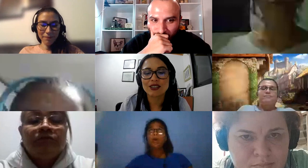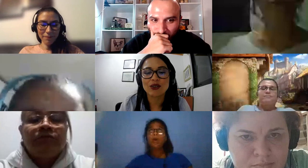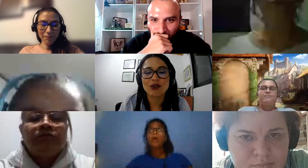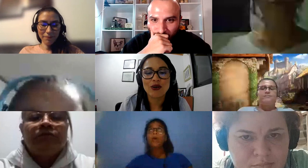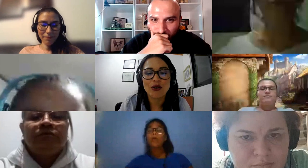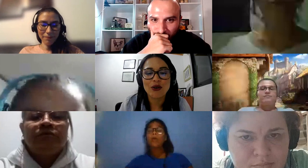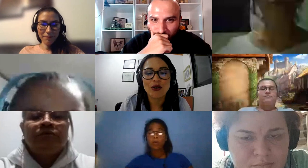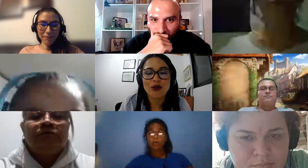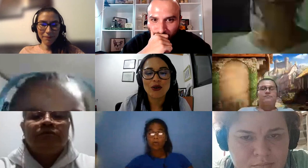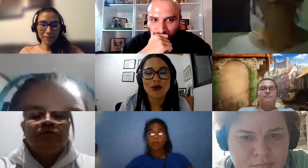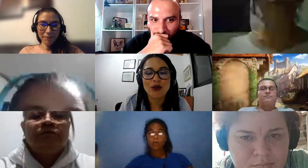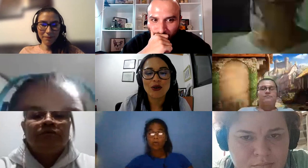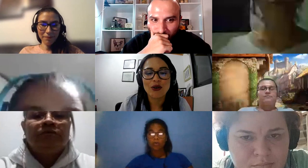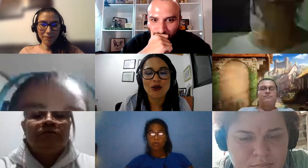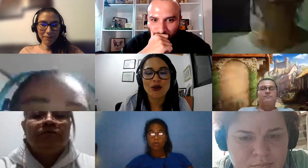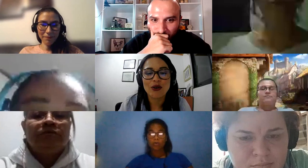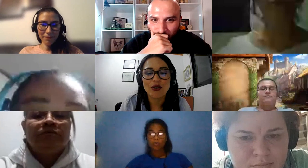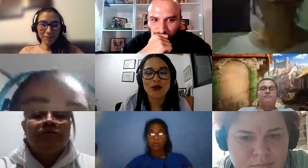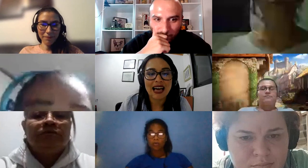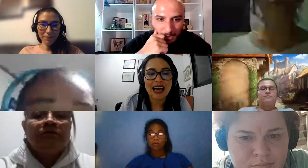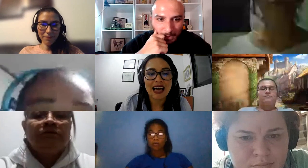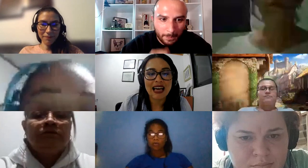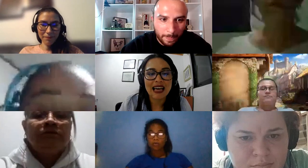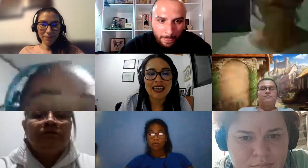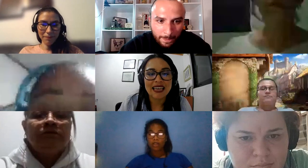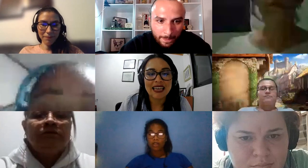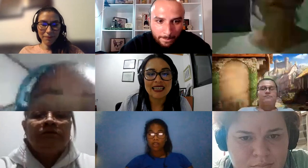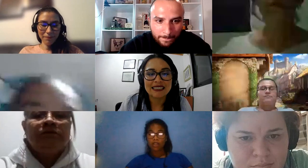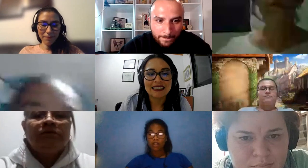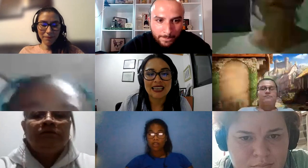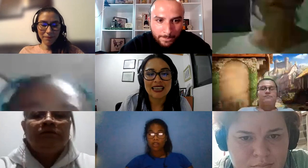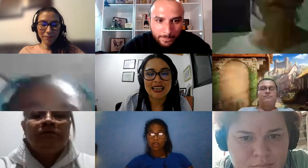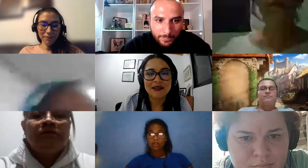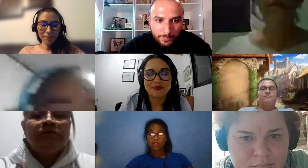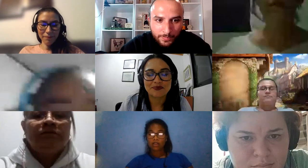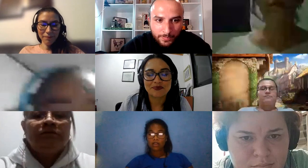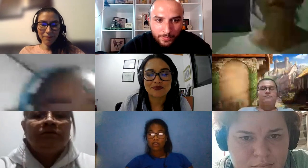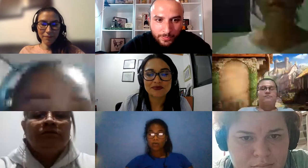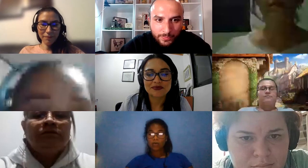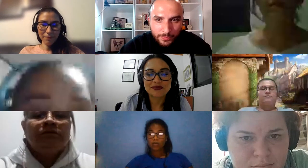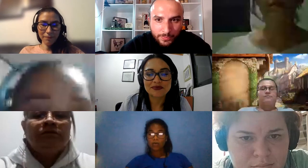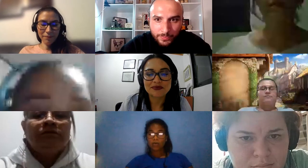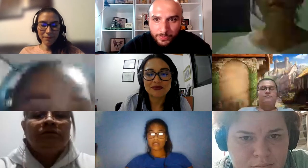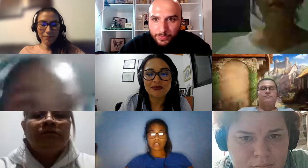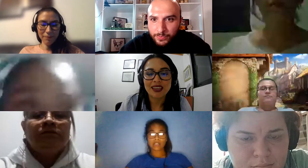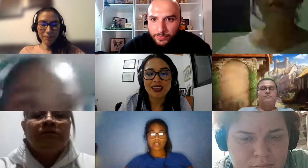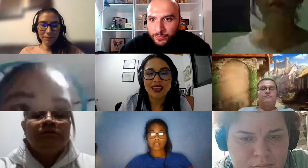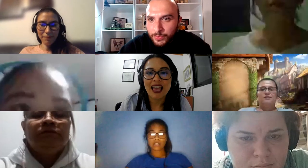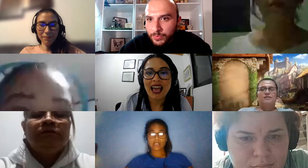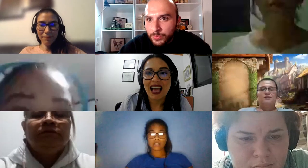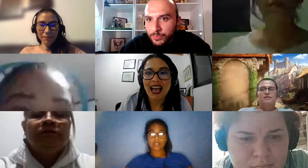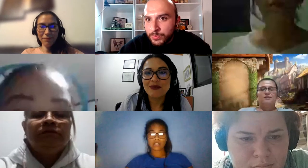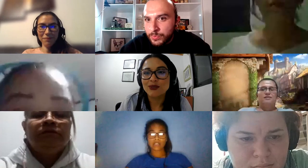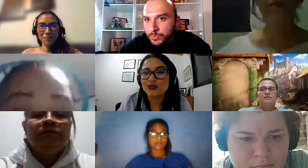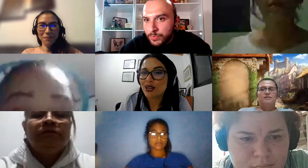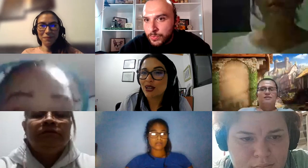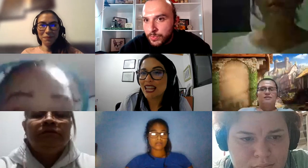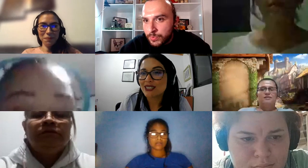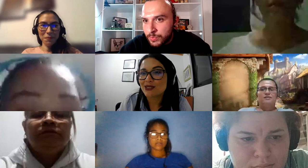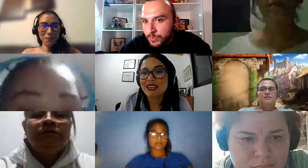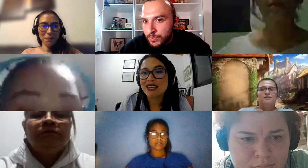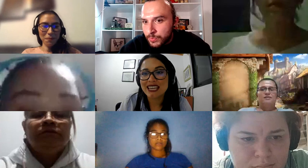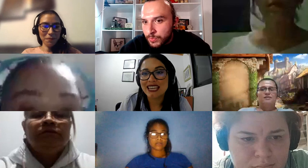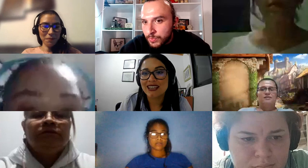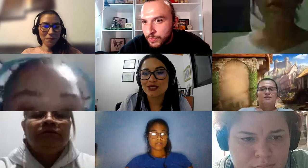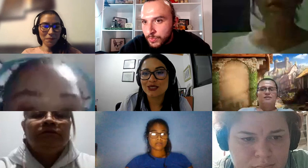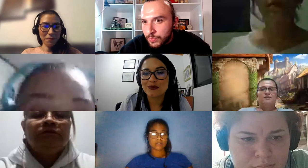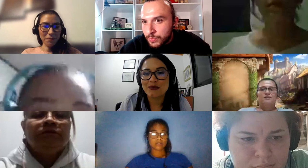abierto la puerta a Que conectar al mundo del ESCO y que nos